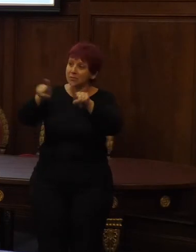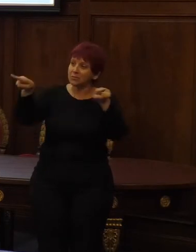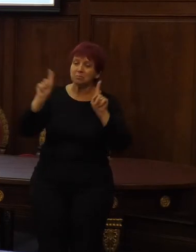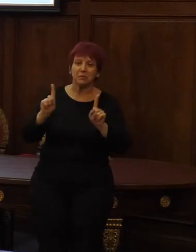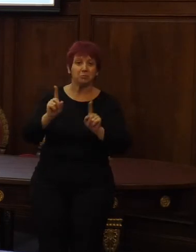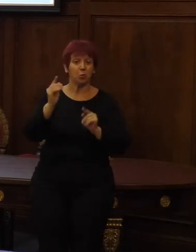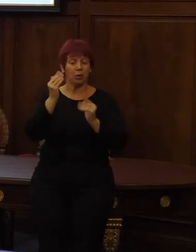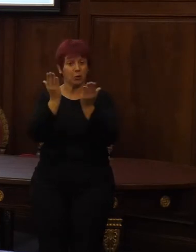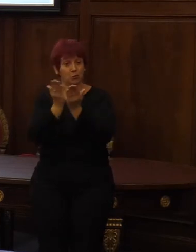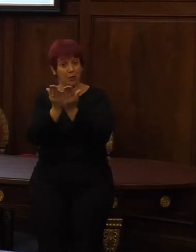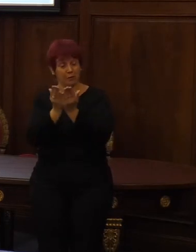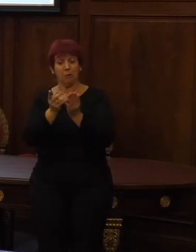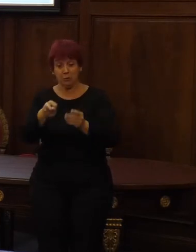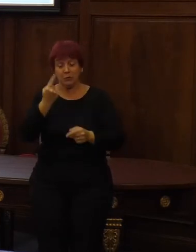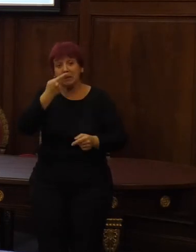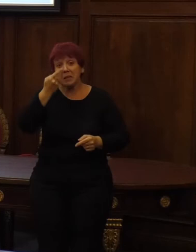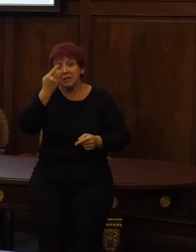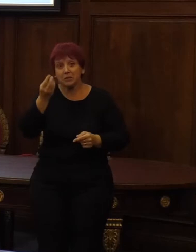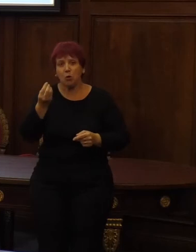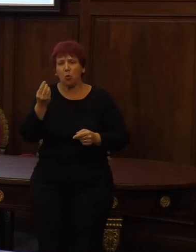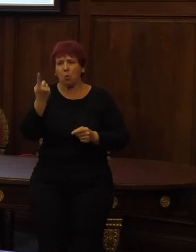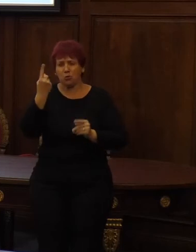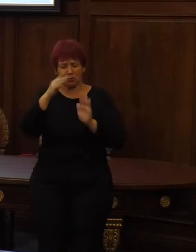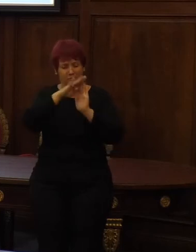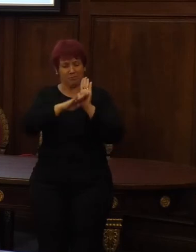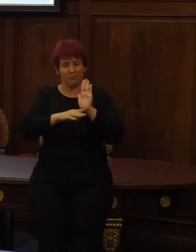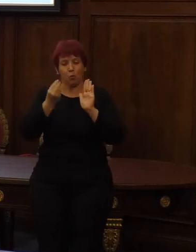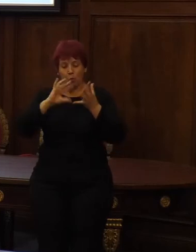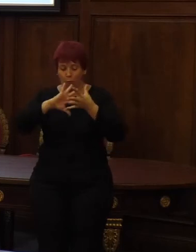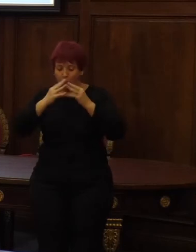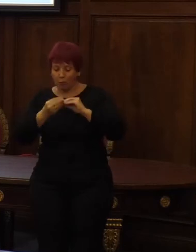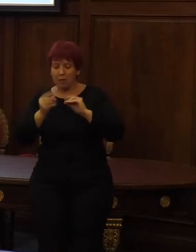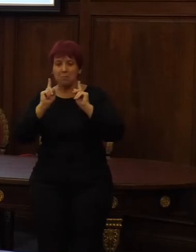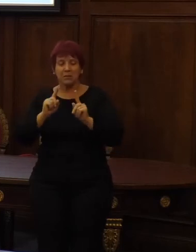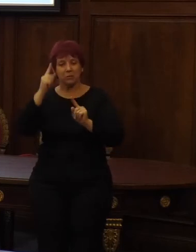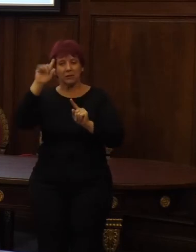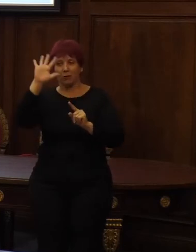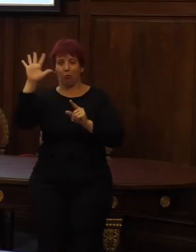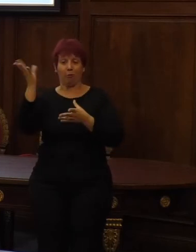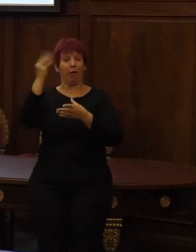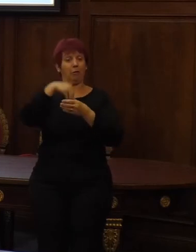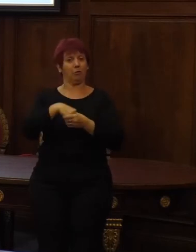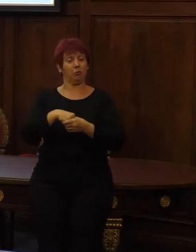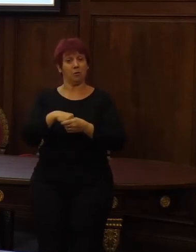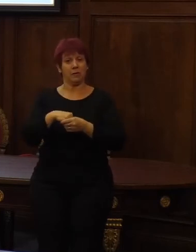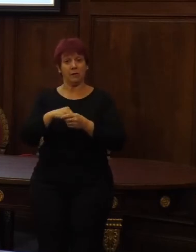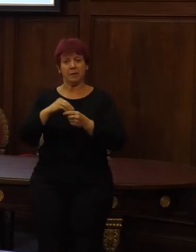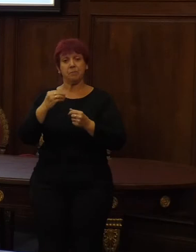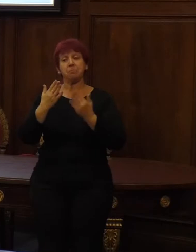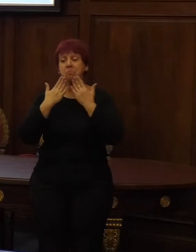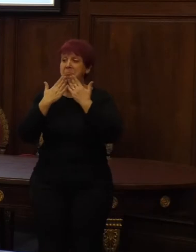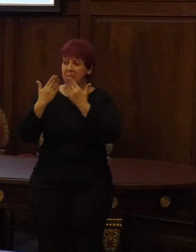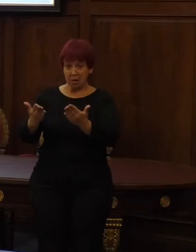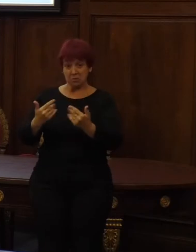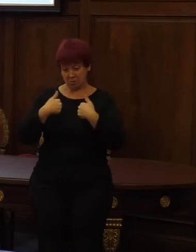es interesante porque muestra un perfil, un aspecto más de la psicología. Así que muchísimas